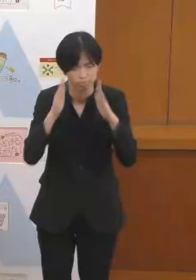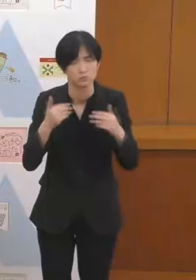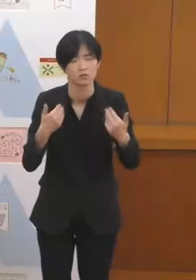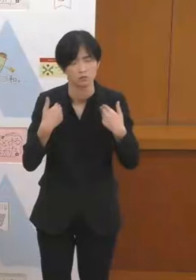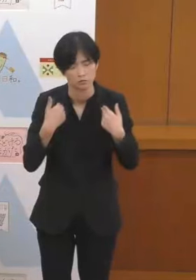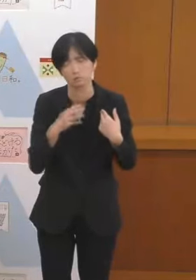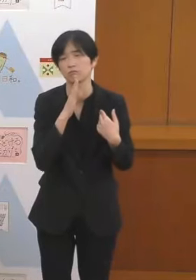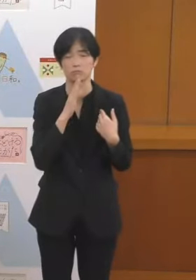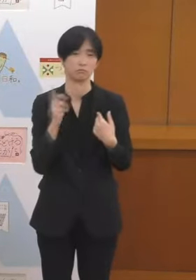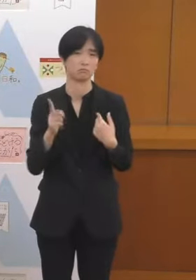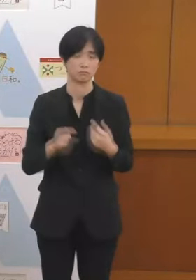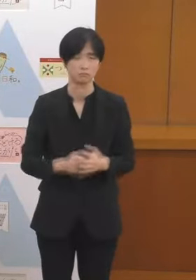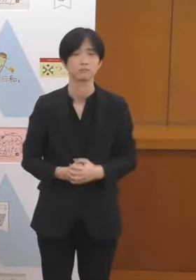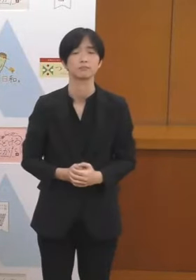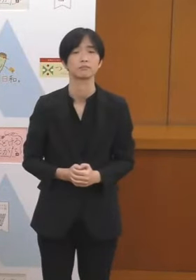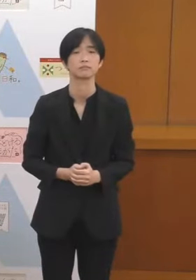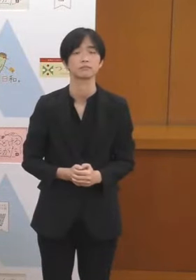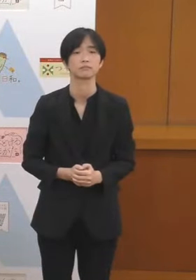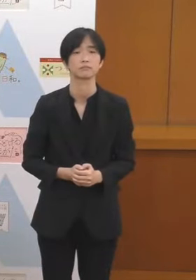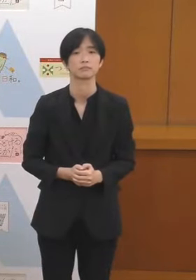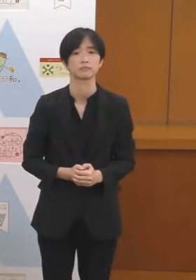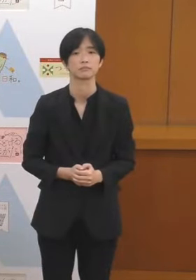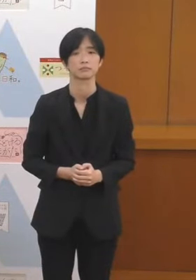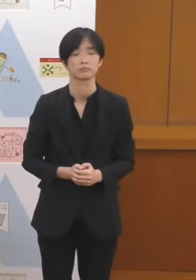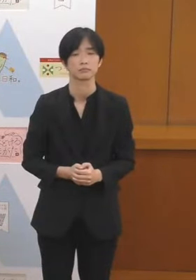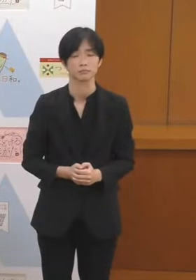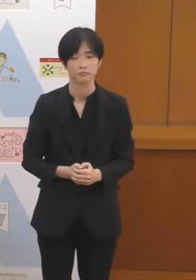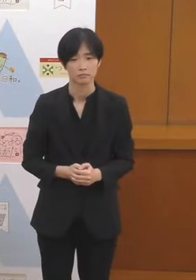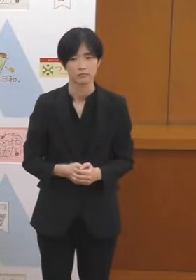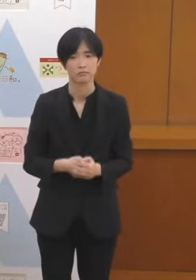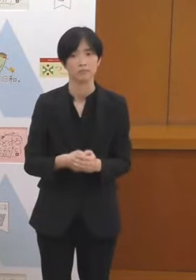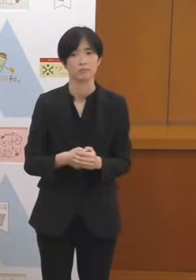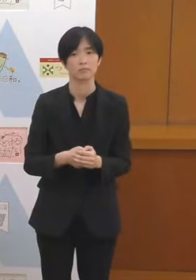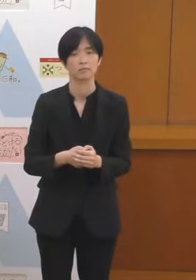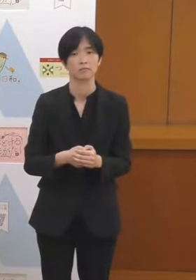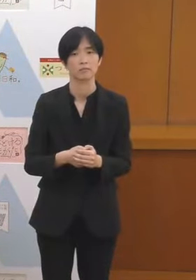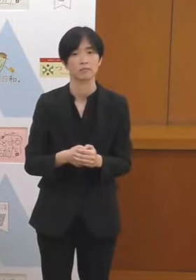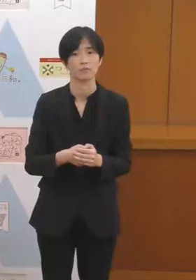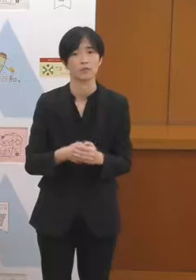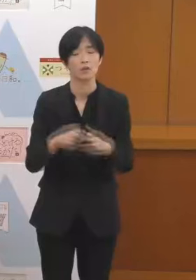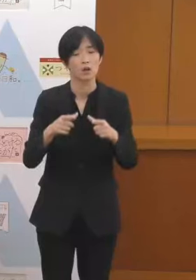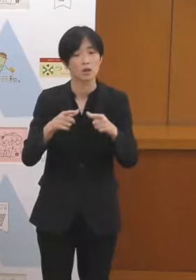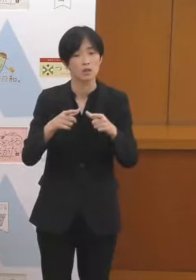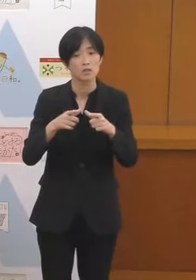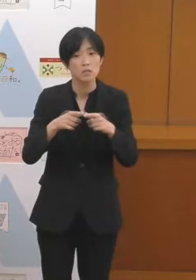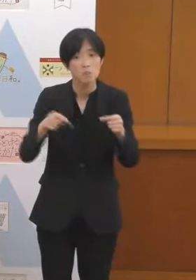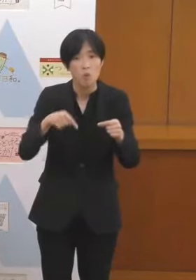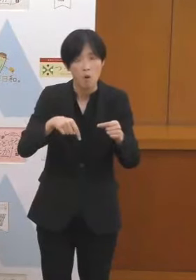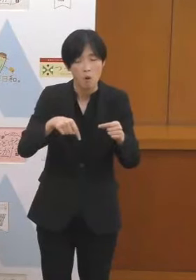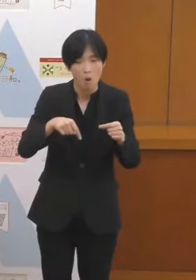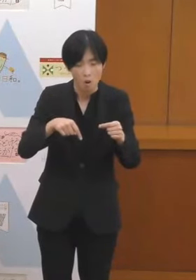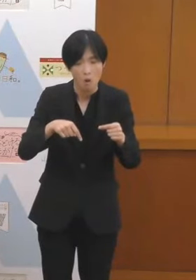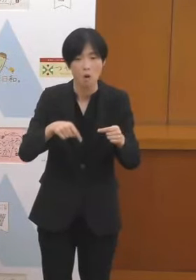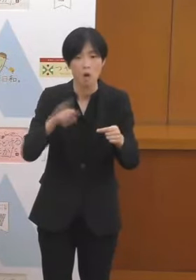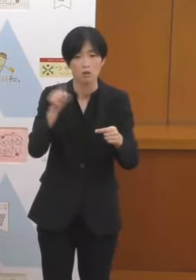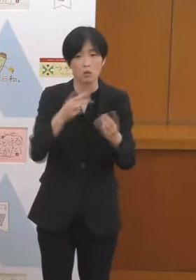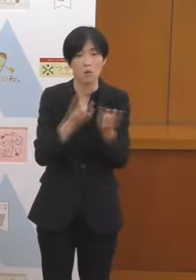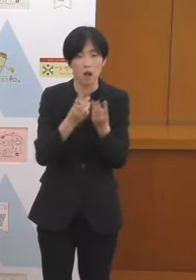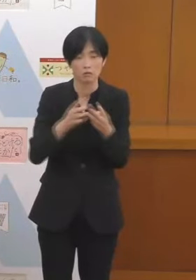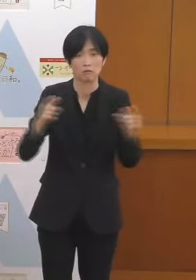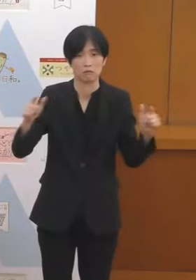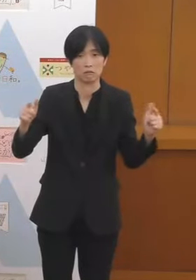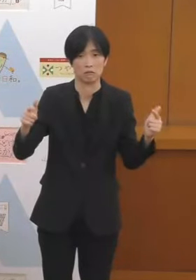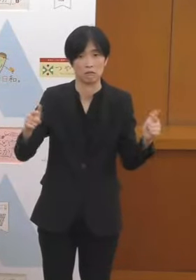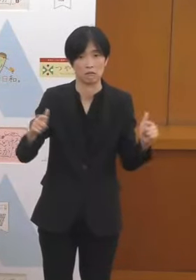私は考えておりますえといいますのはそのでえ減少傾向にある